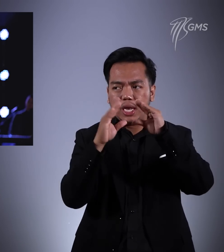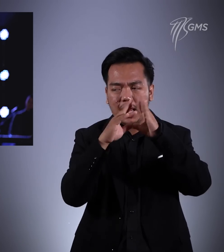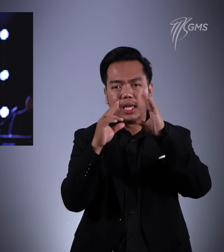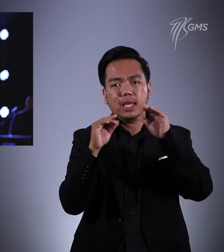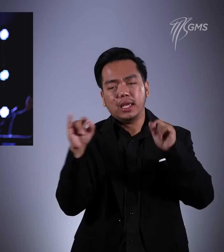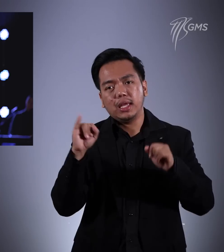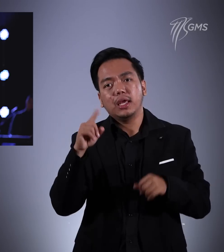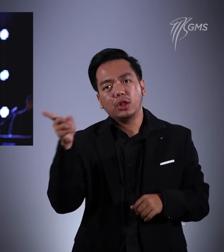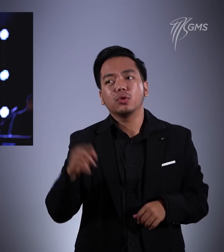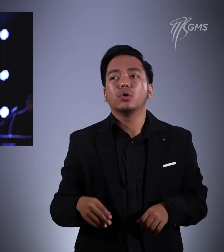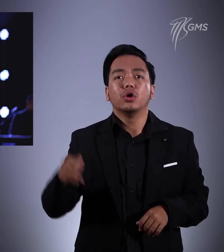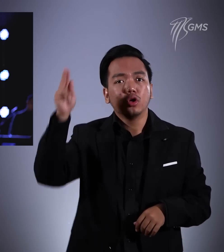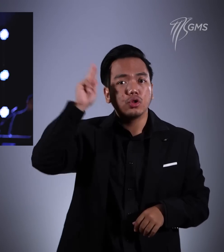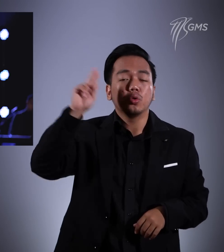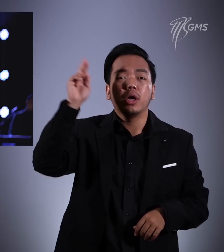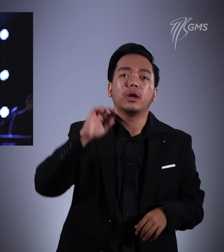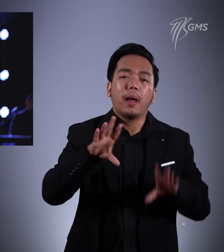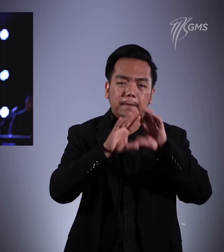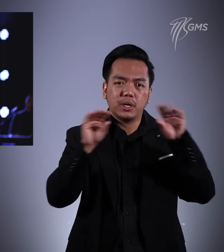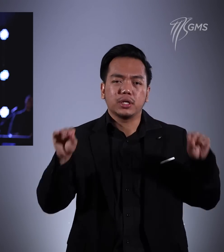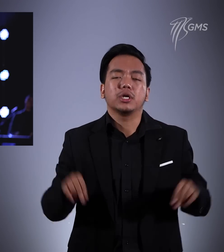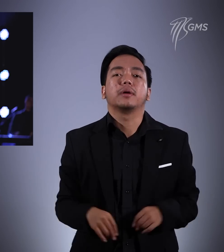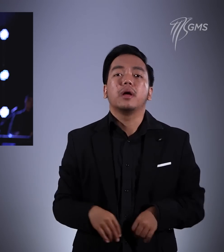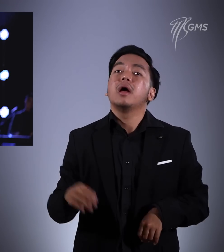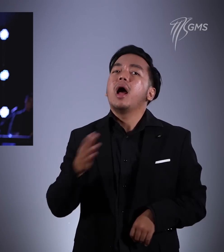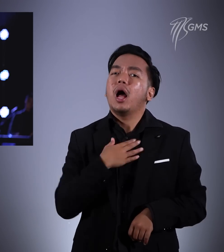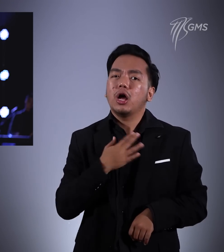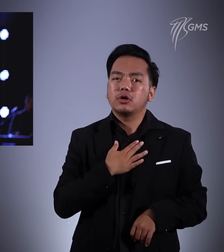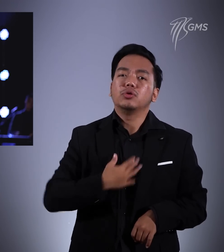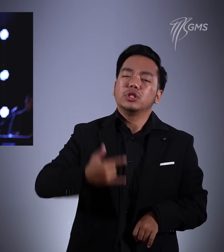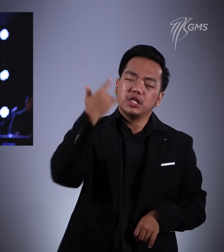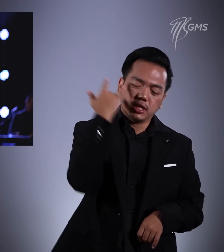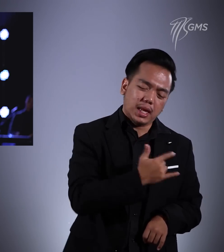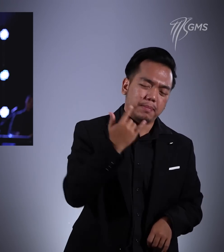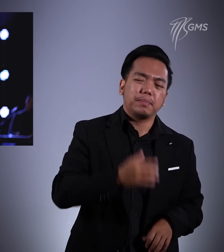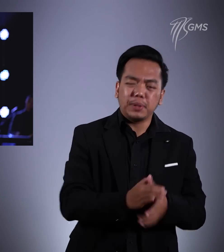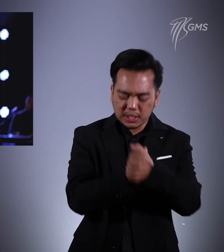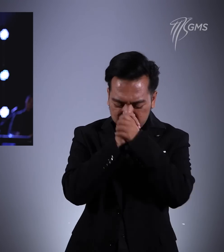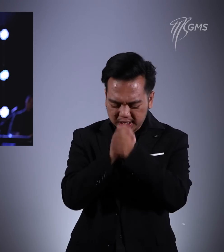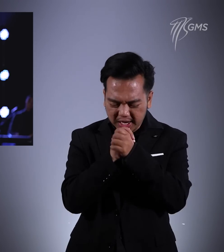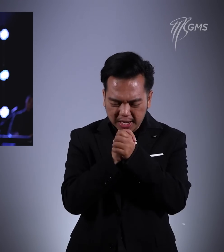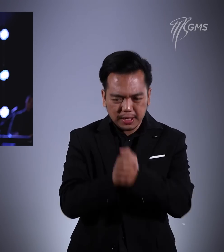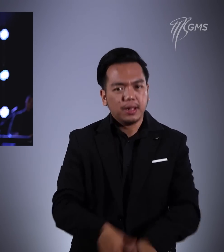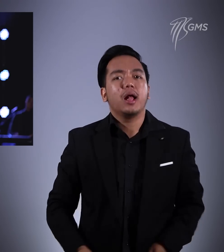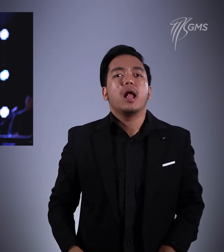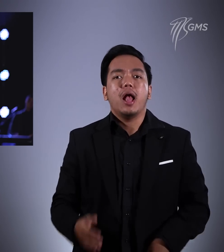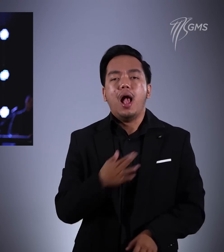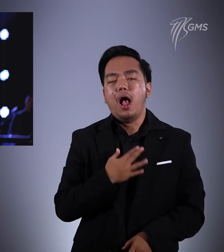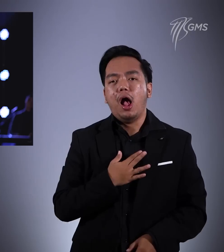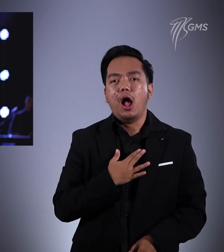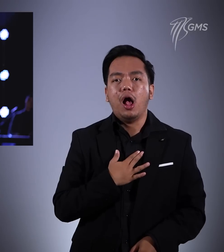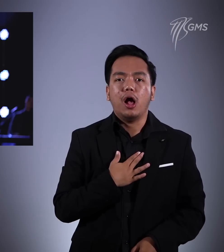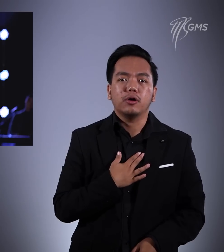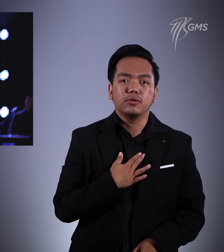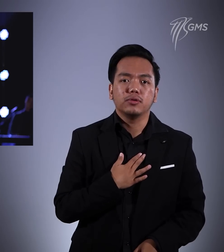yang membebaskan umatmu. I still believe in you, and I shall wait in faith until that happens again. Until that will